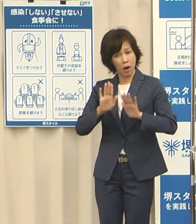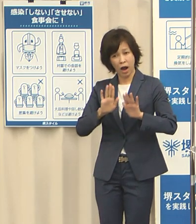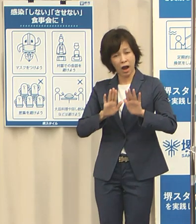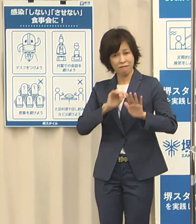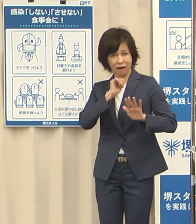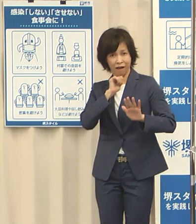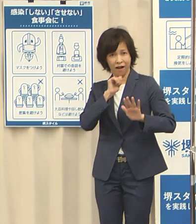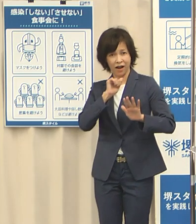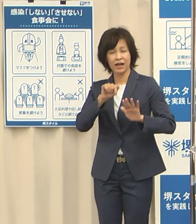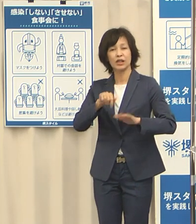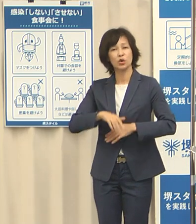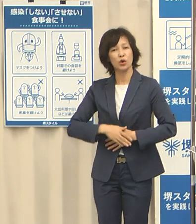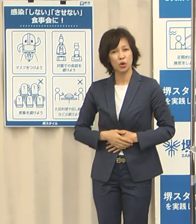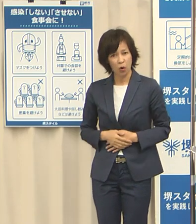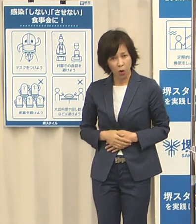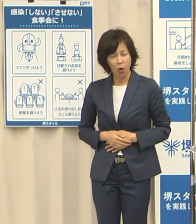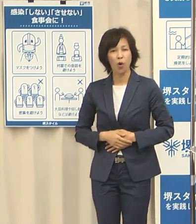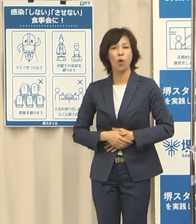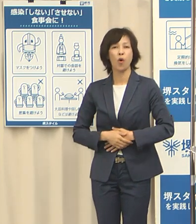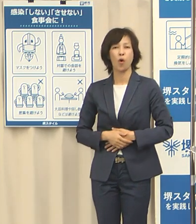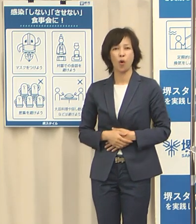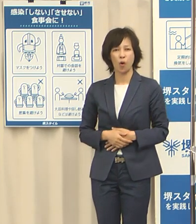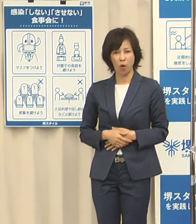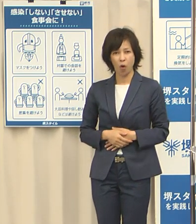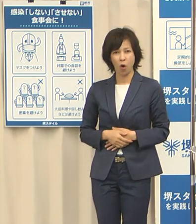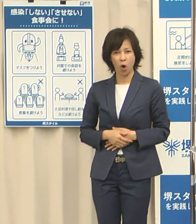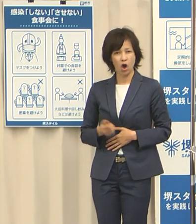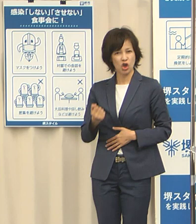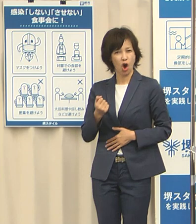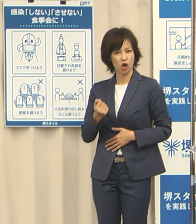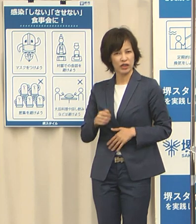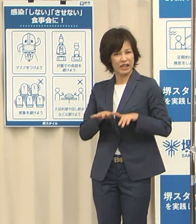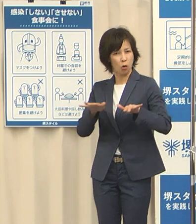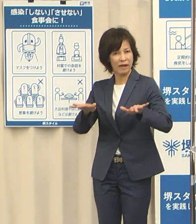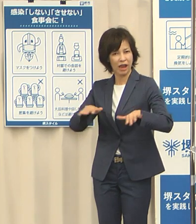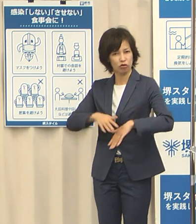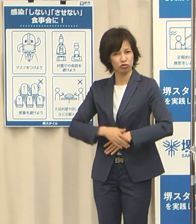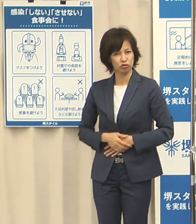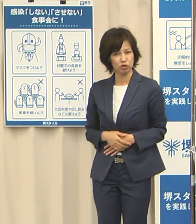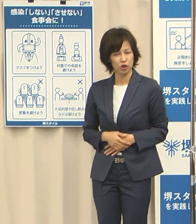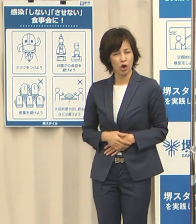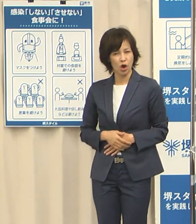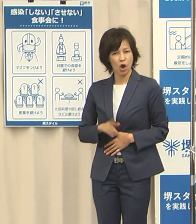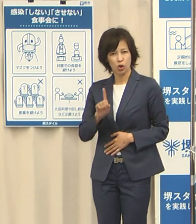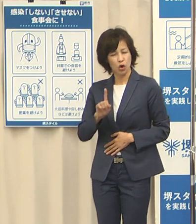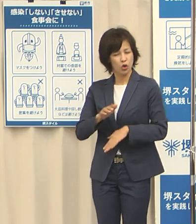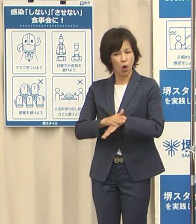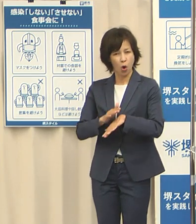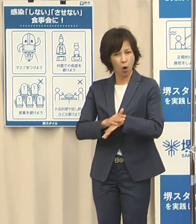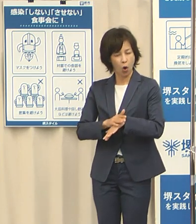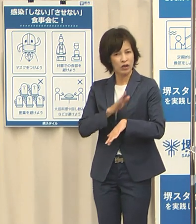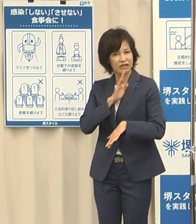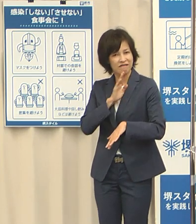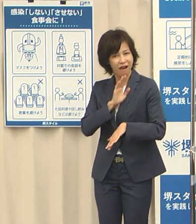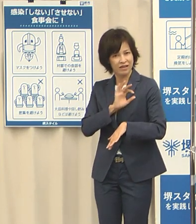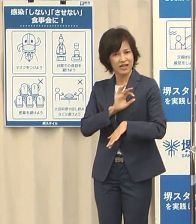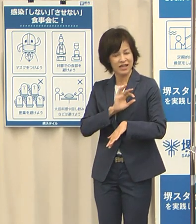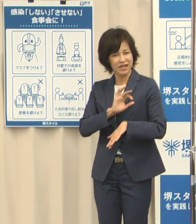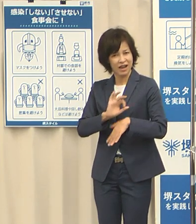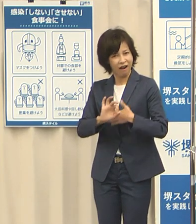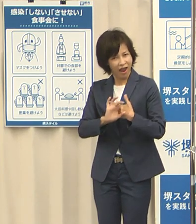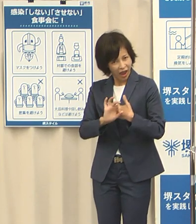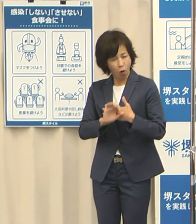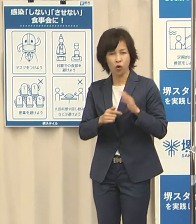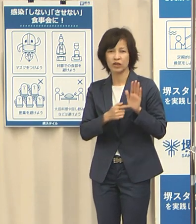えています。そこを強力にしていく、でこれがどういうふうに強力になっていくかというのはこれから実例を示してまいります